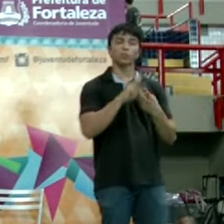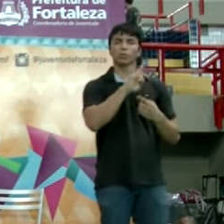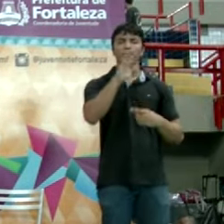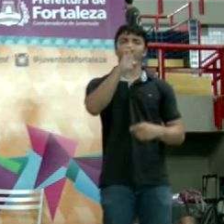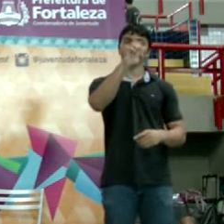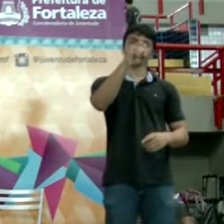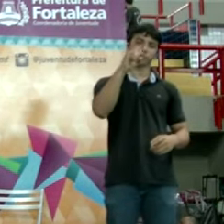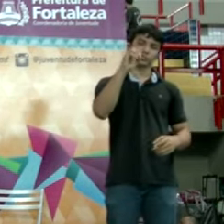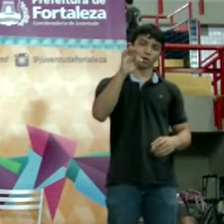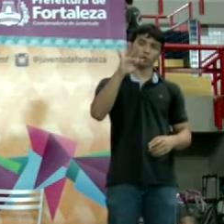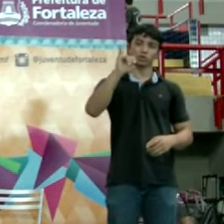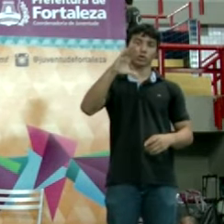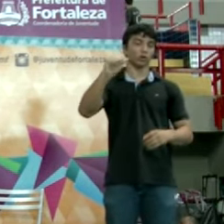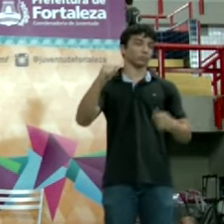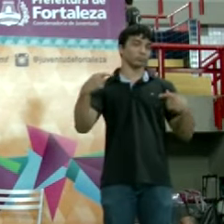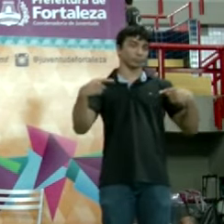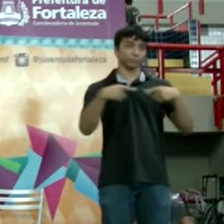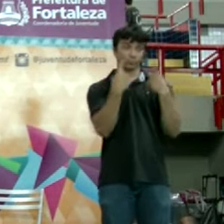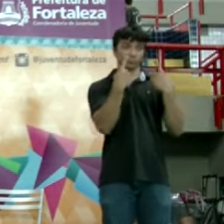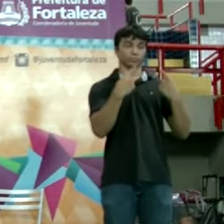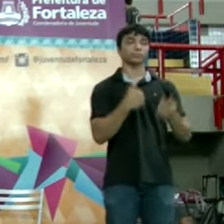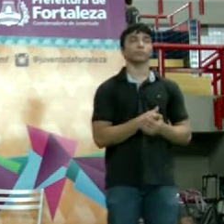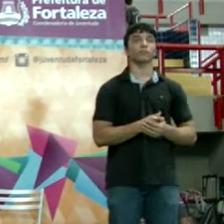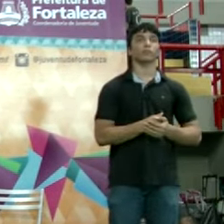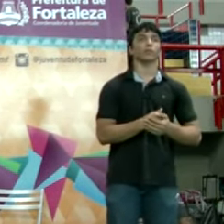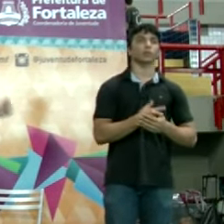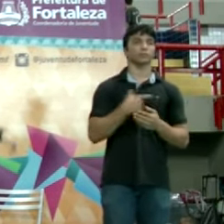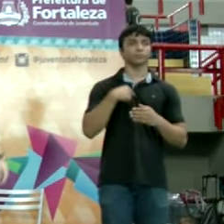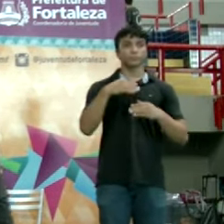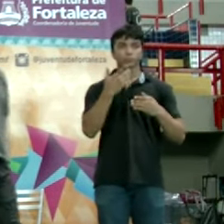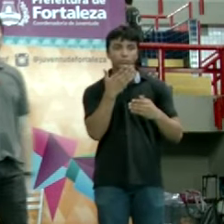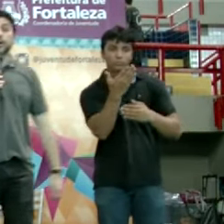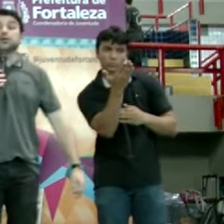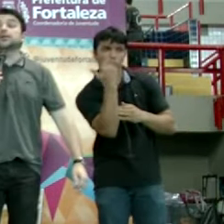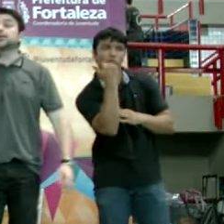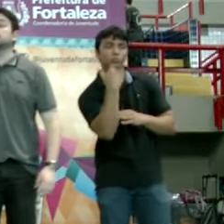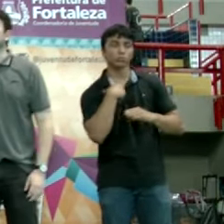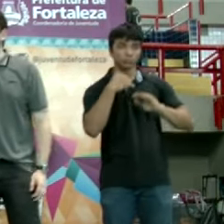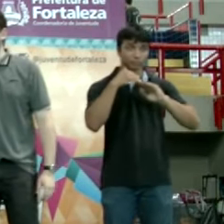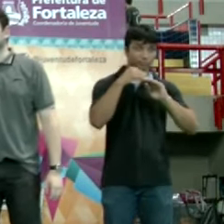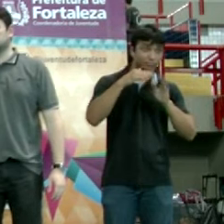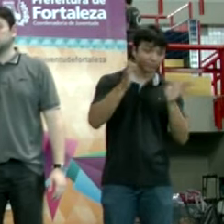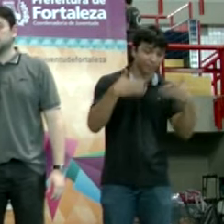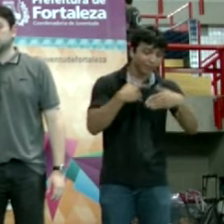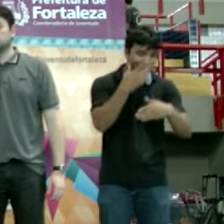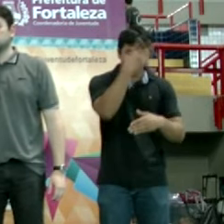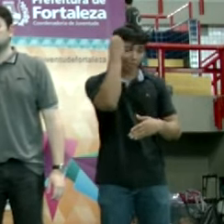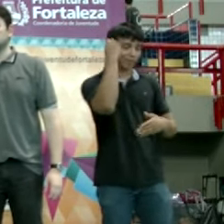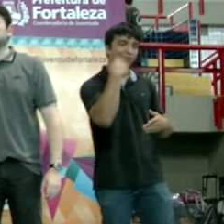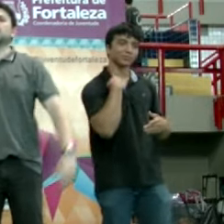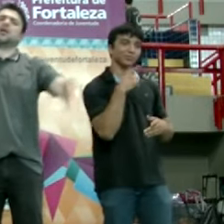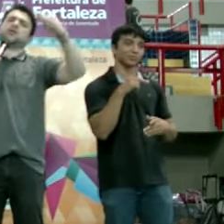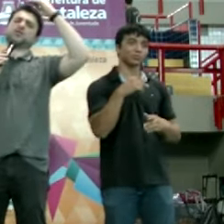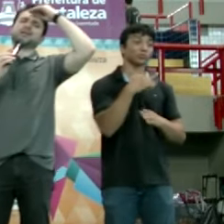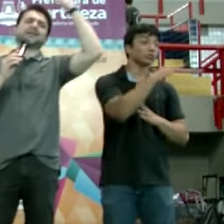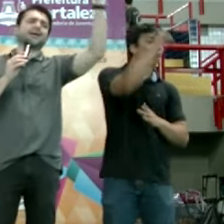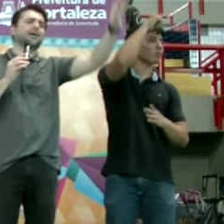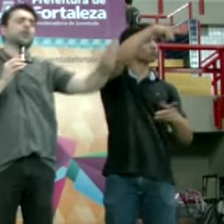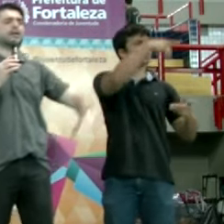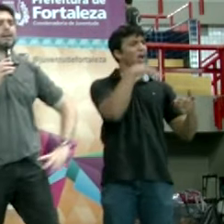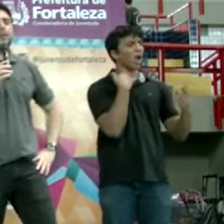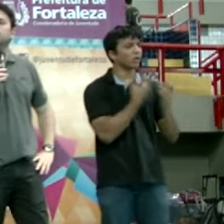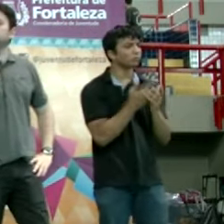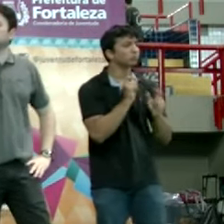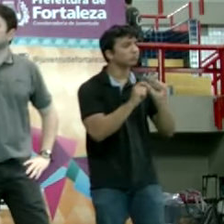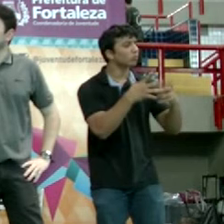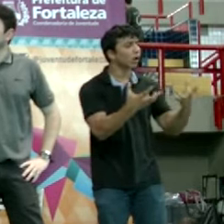exótica. Bom, passou esse momento, ele abriu a porta e me chamou. Ele tinha esquecido de mim. Sim, você ainda